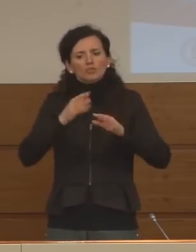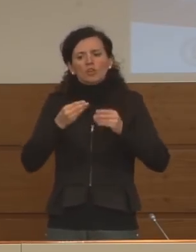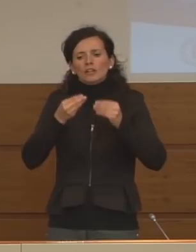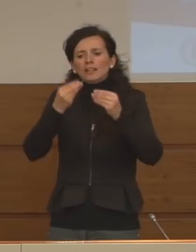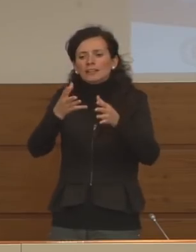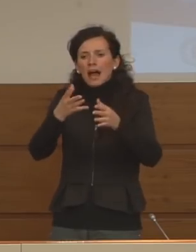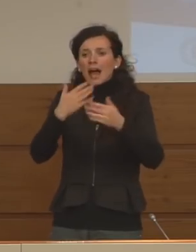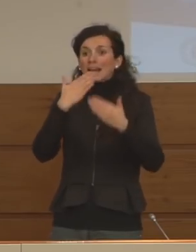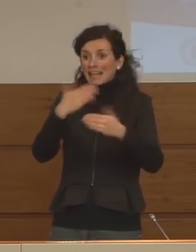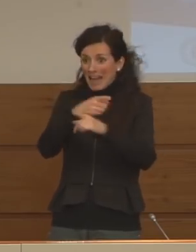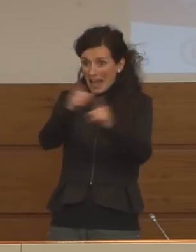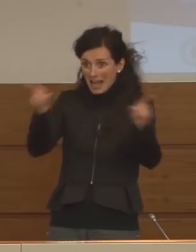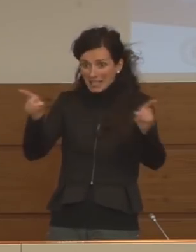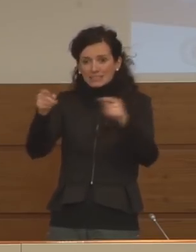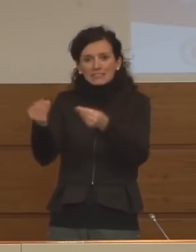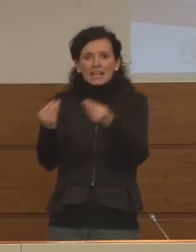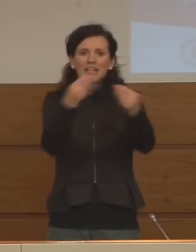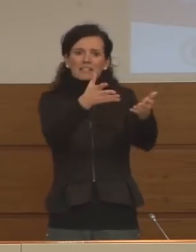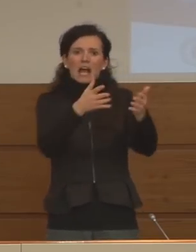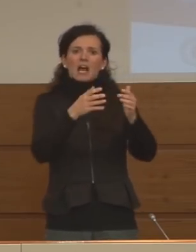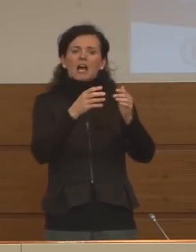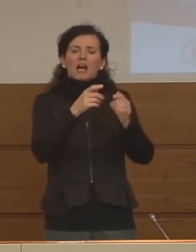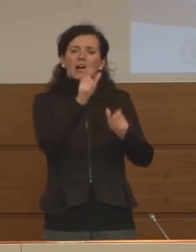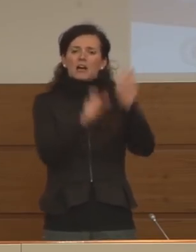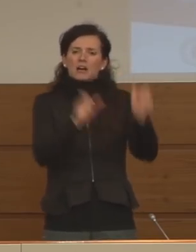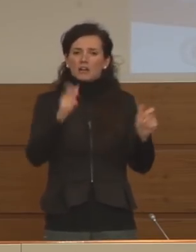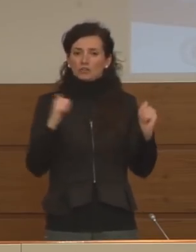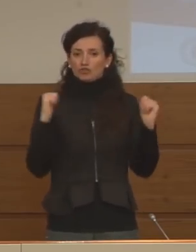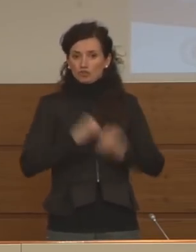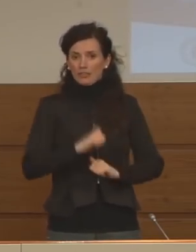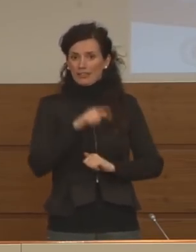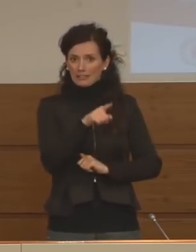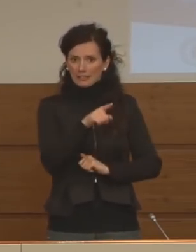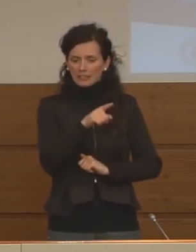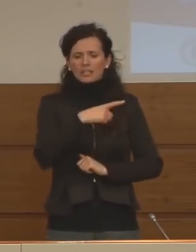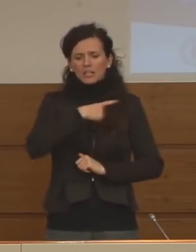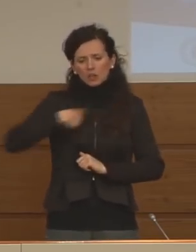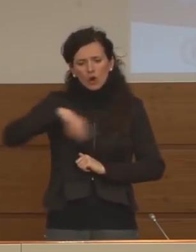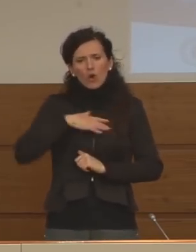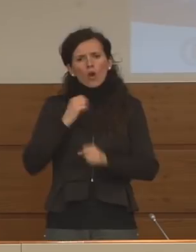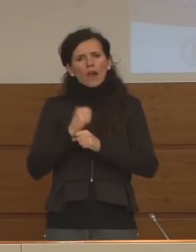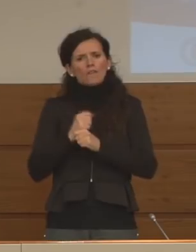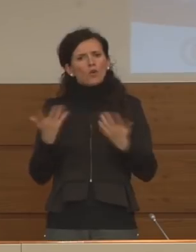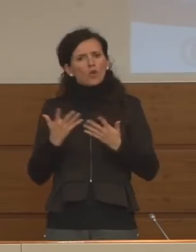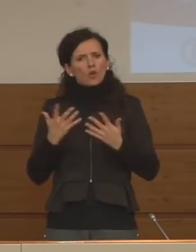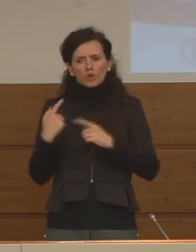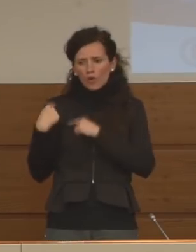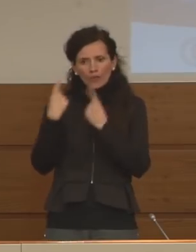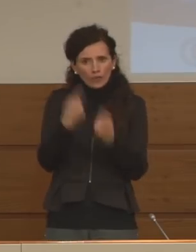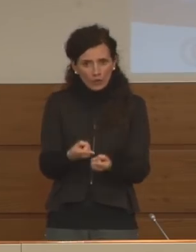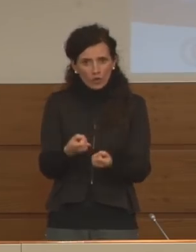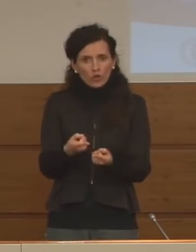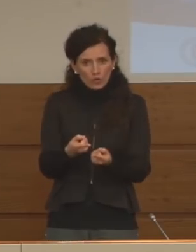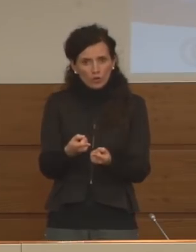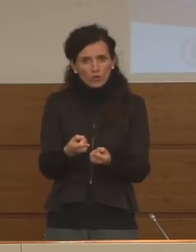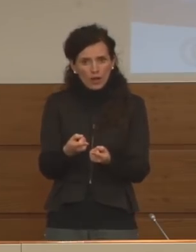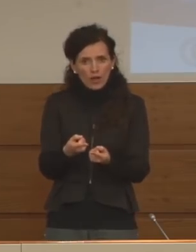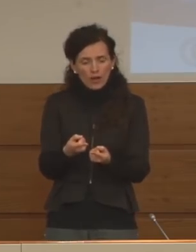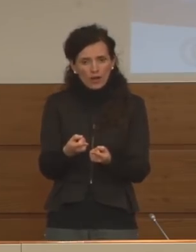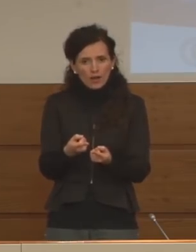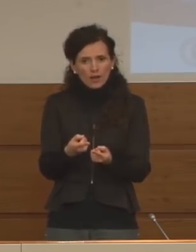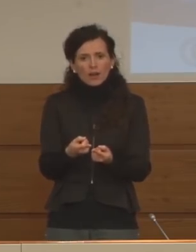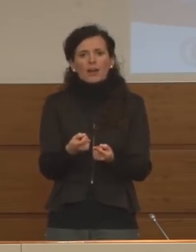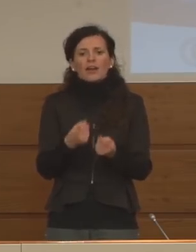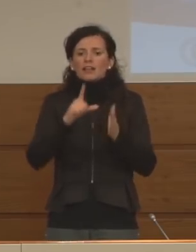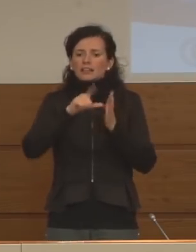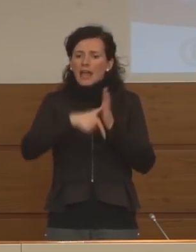puntualmente possibile cittadini di quello che noi stiamo facendo quanto alle regole d'ingaggio alla